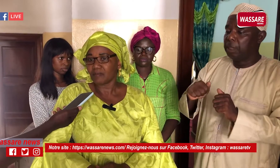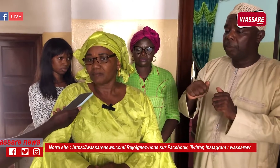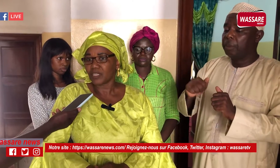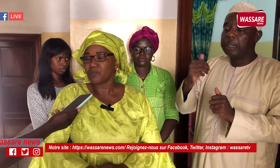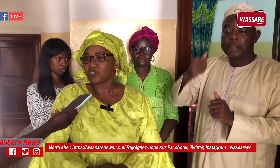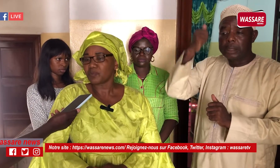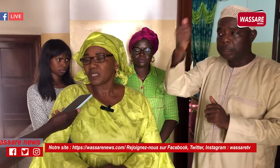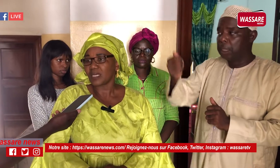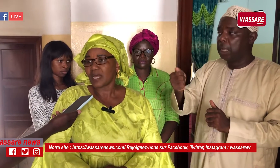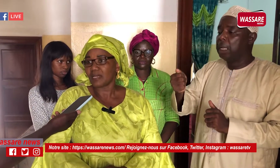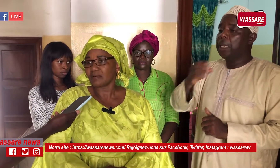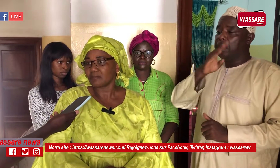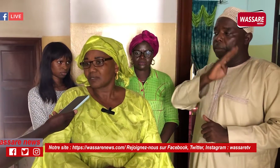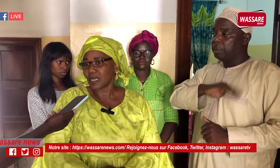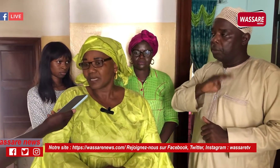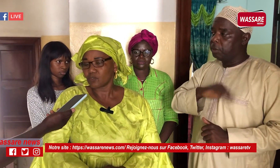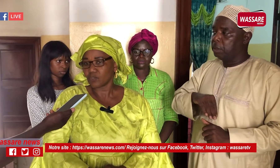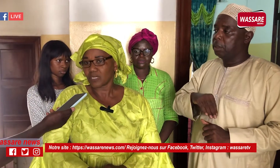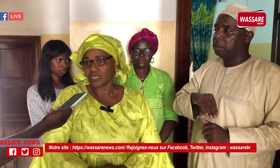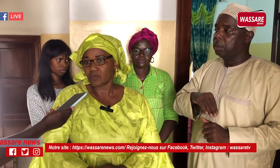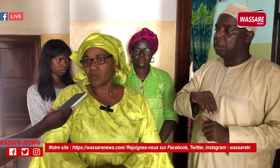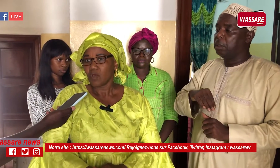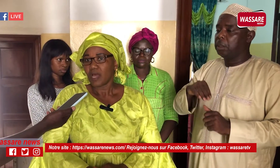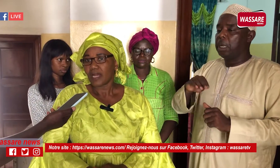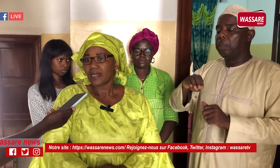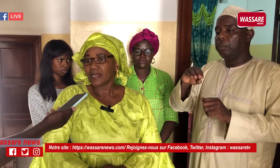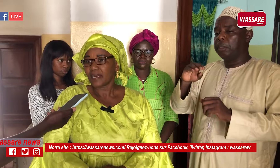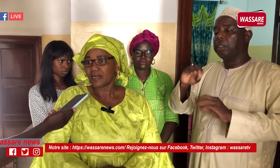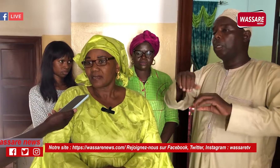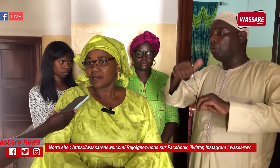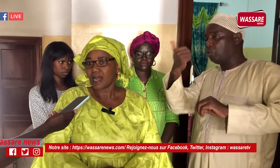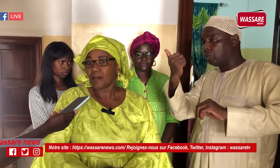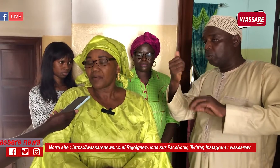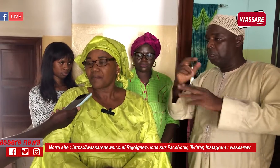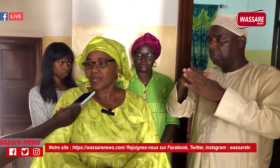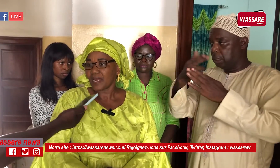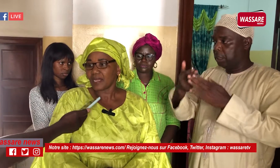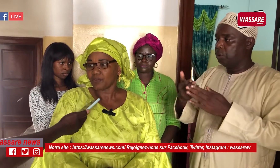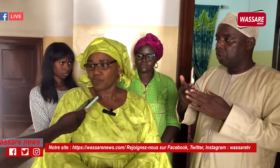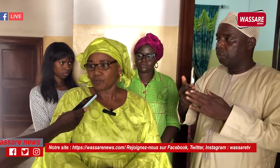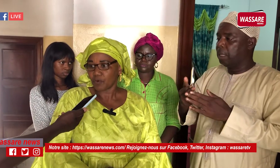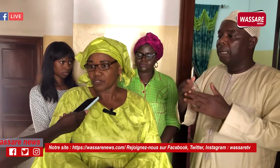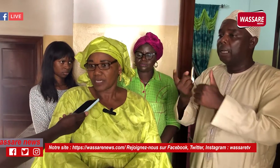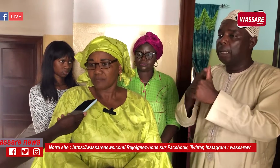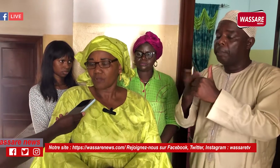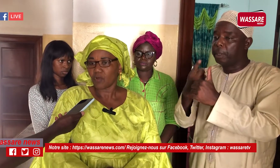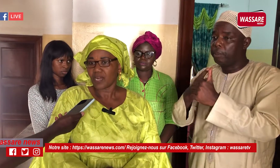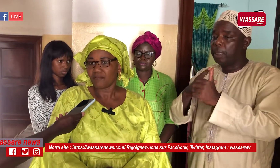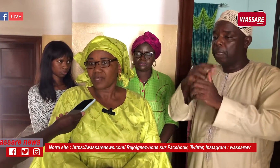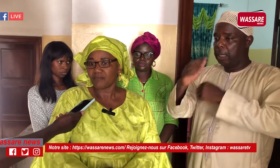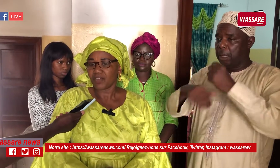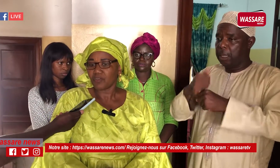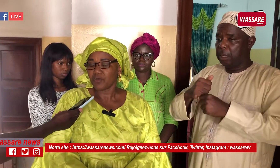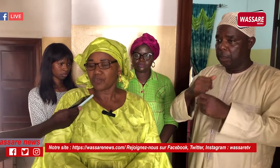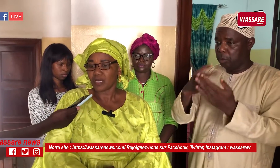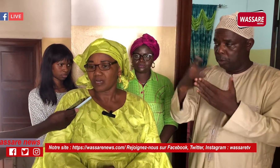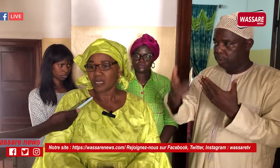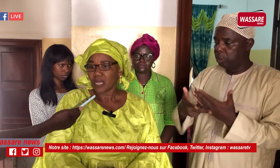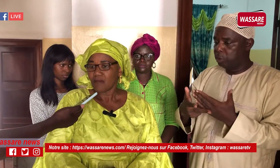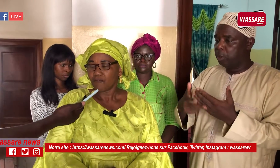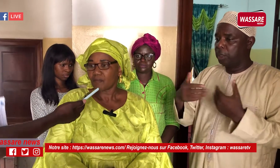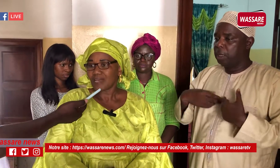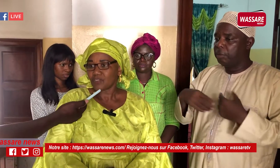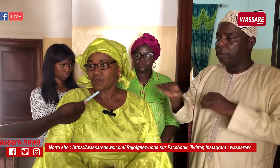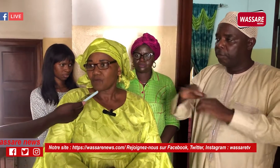sera démultipliée dans les autres régions. À la première année du projet, on avait fait